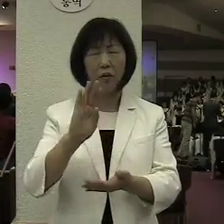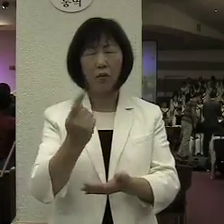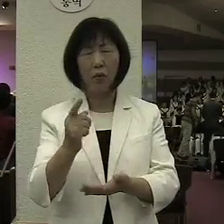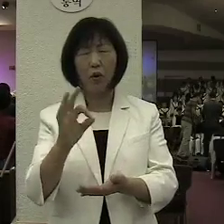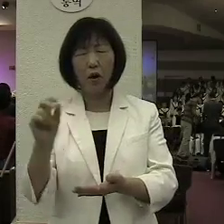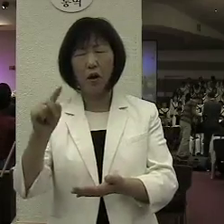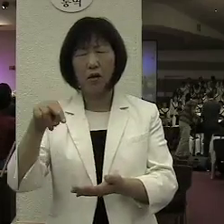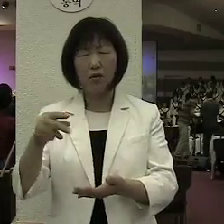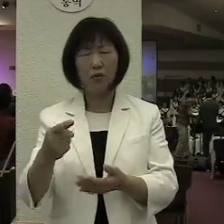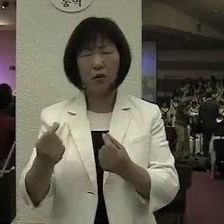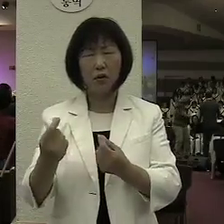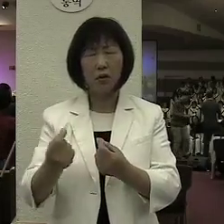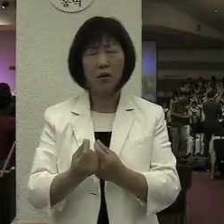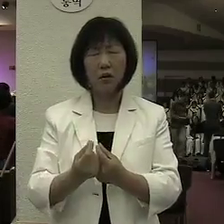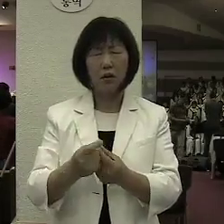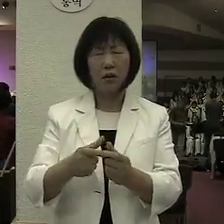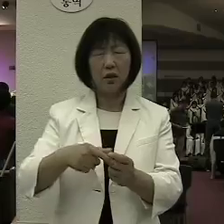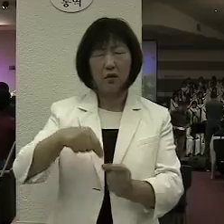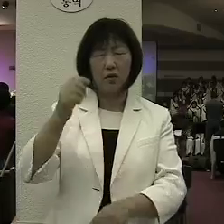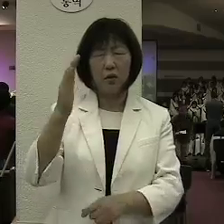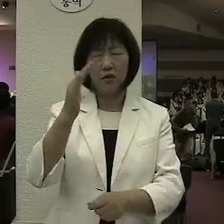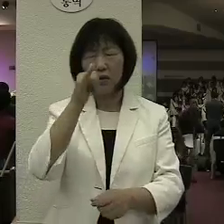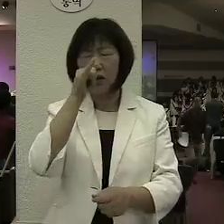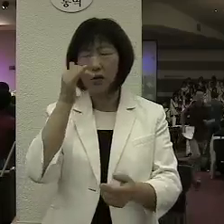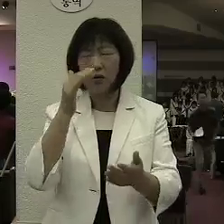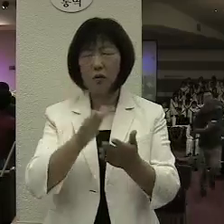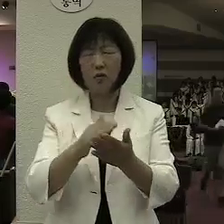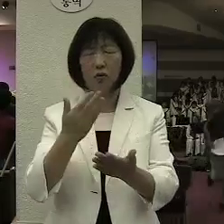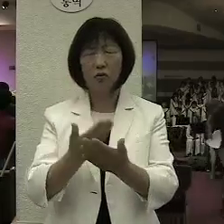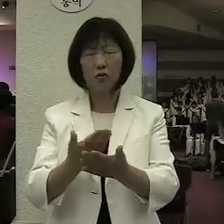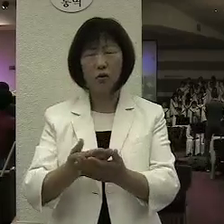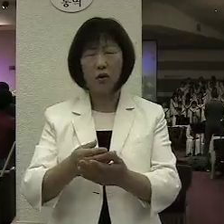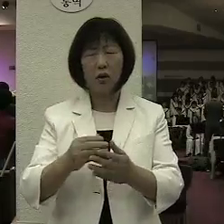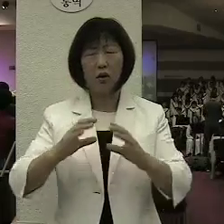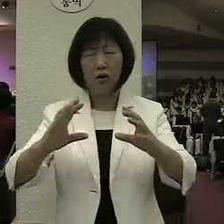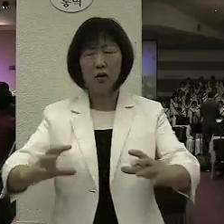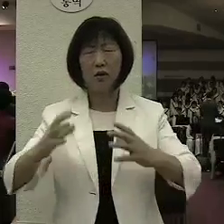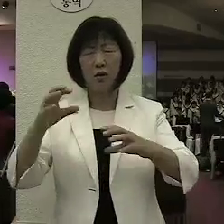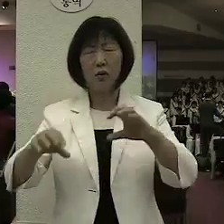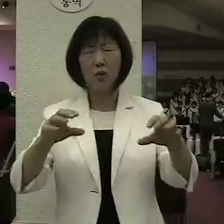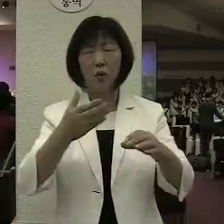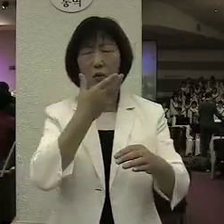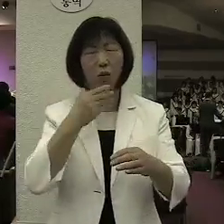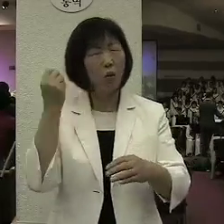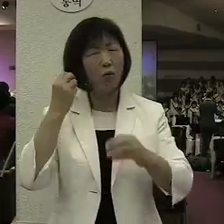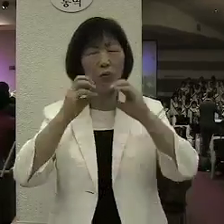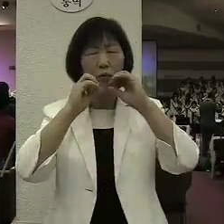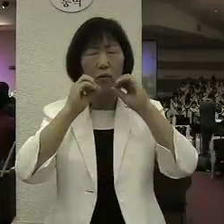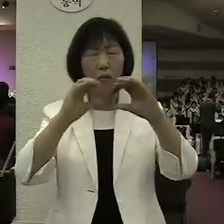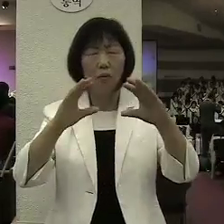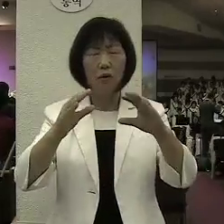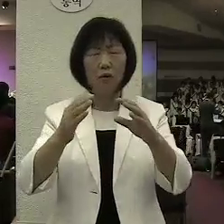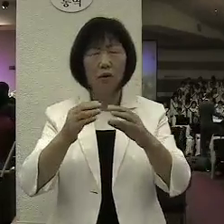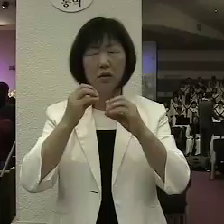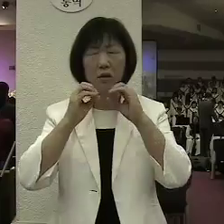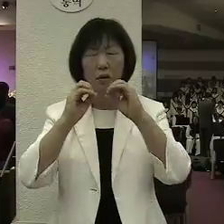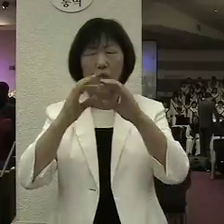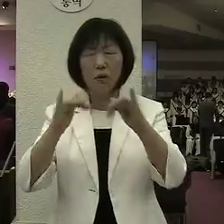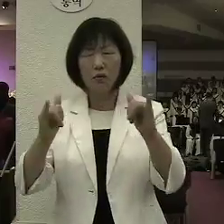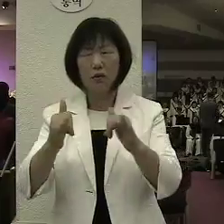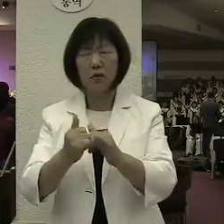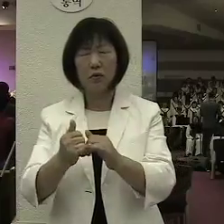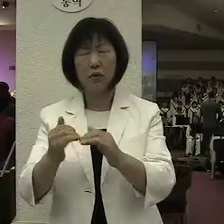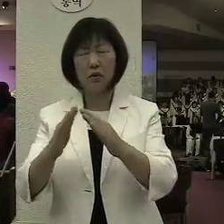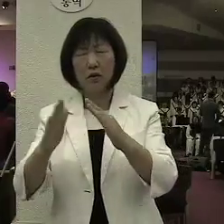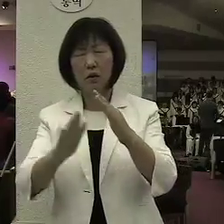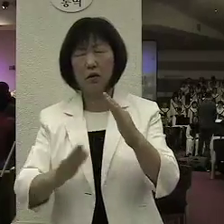교회의 기둥들이 되게 하여 주시옵소서. 오늘도 세계 곳곳에서 복음을 선포하시는 선교사님들과 그